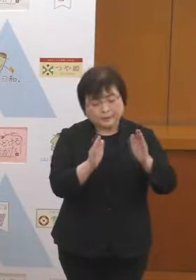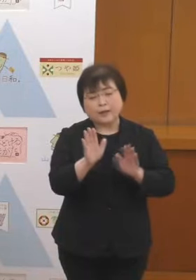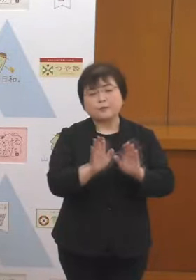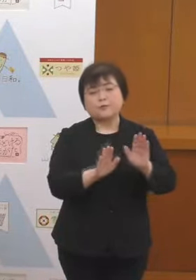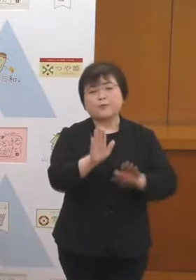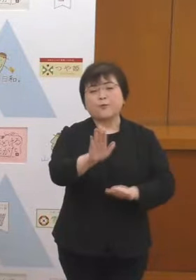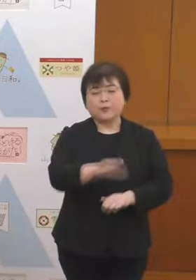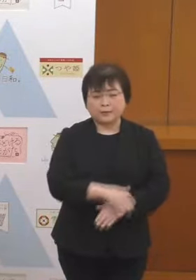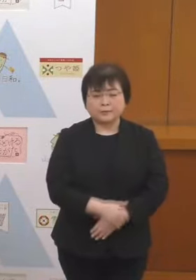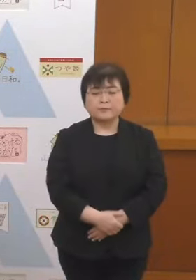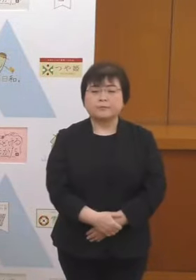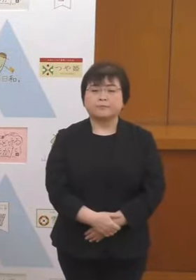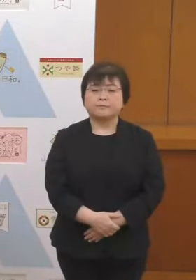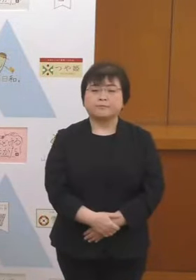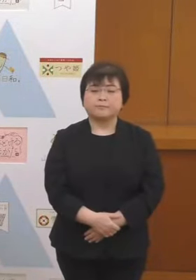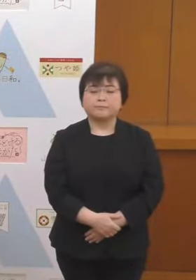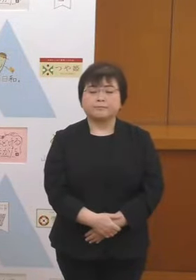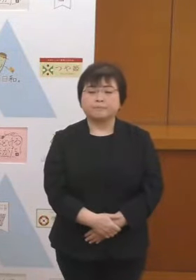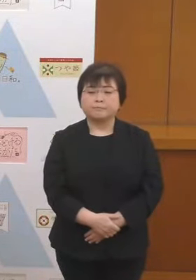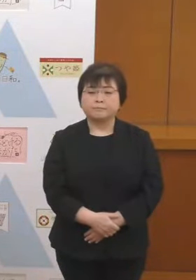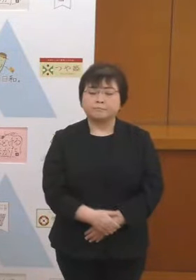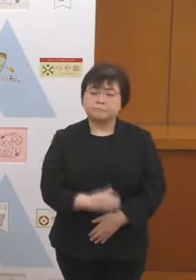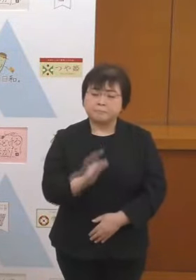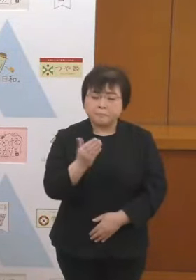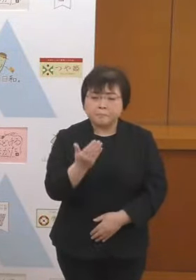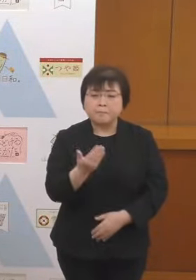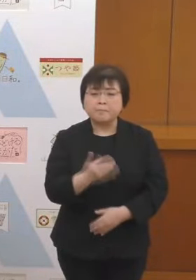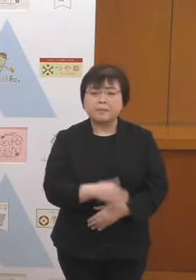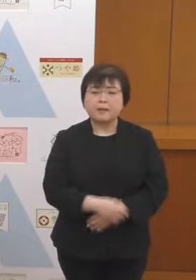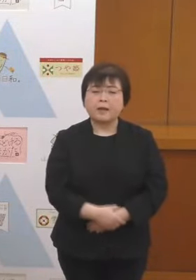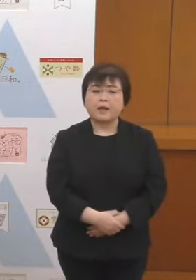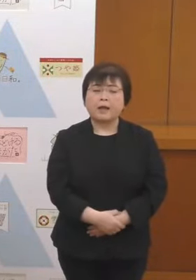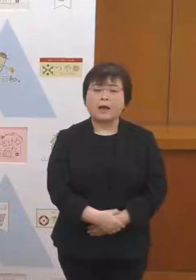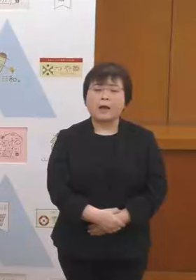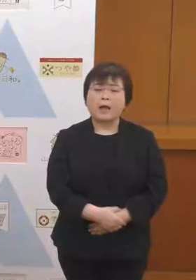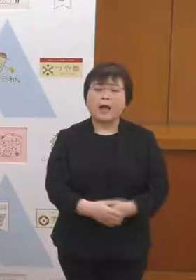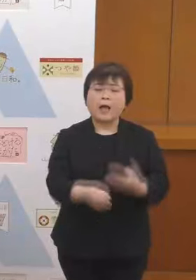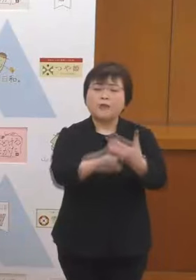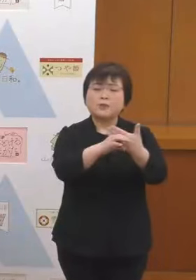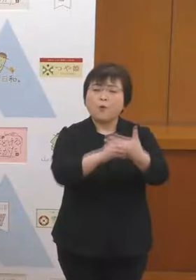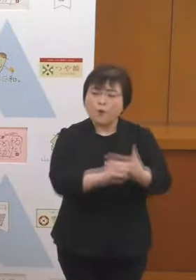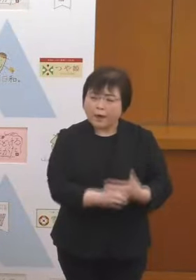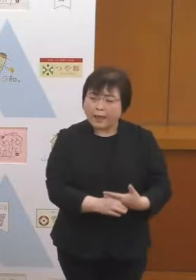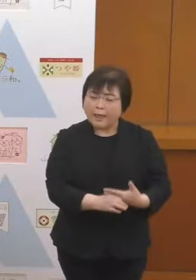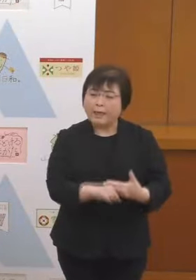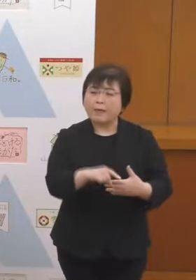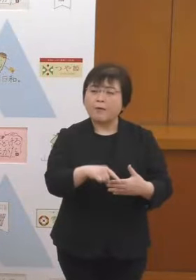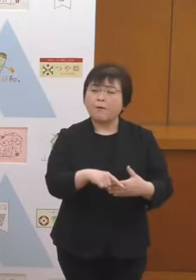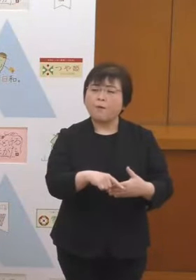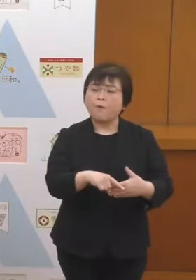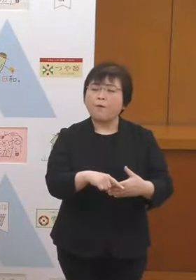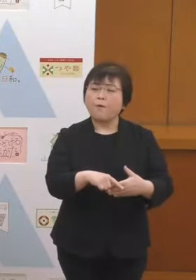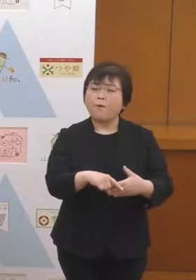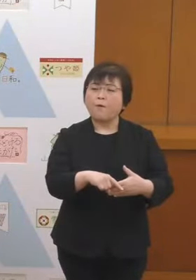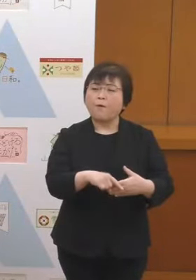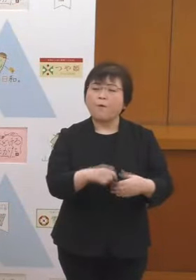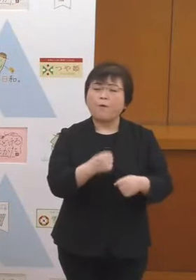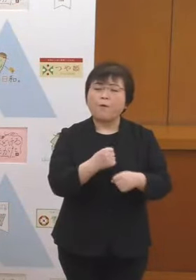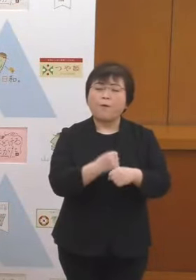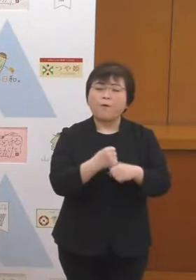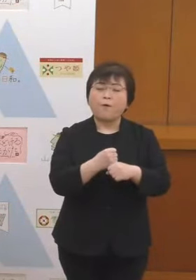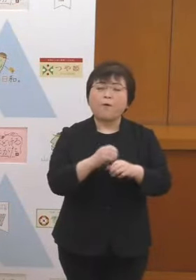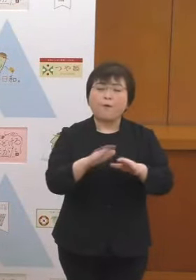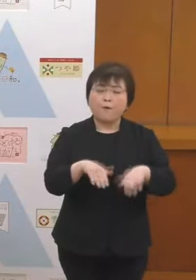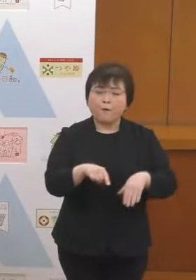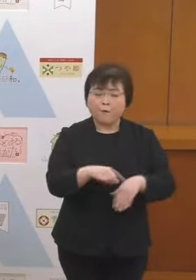いう状況でありますですがやはりま条例もあの全国に先駆けてえ作ったと承知をしており